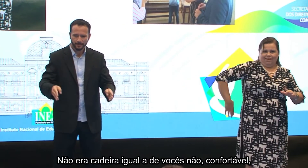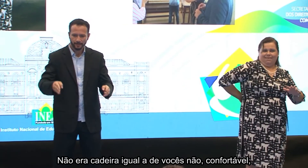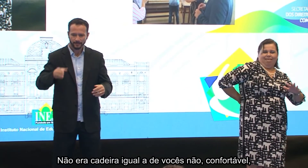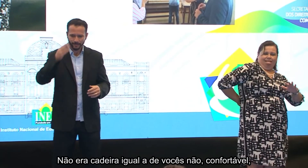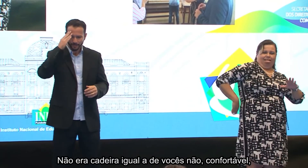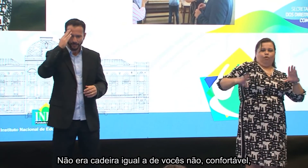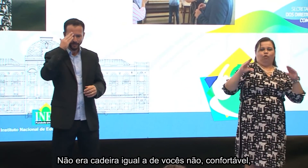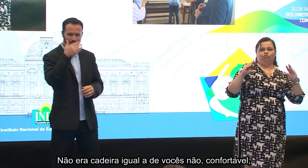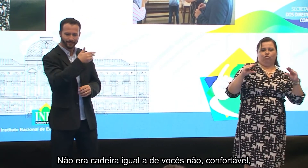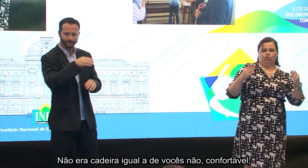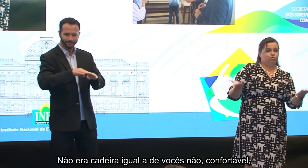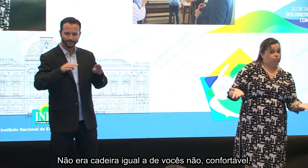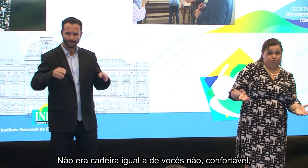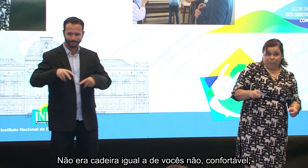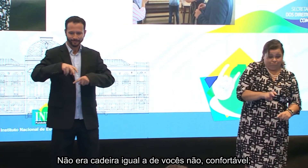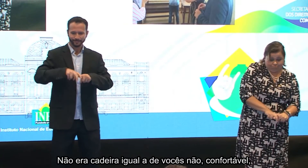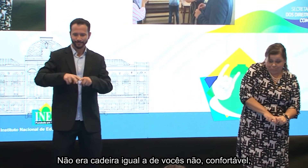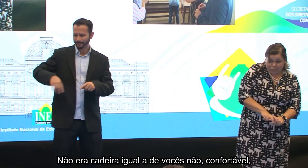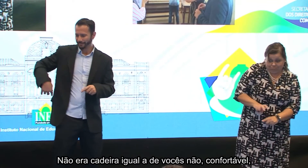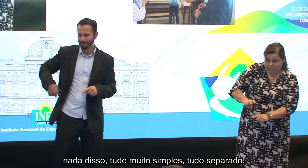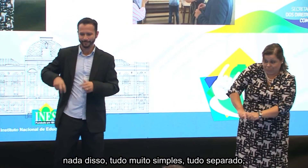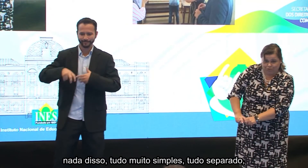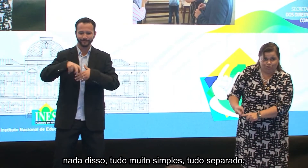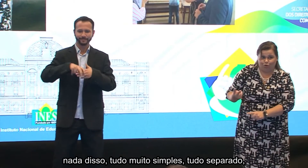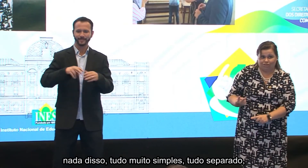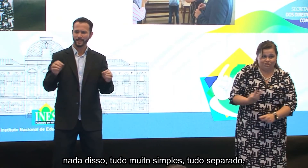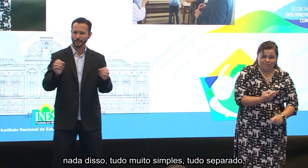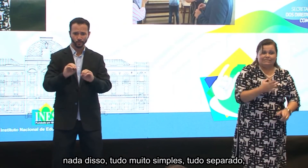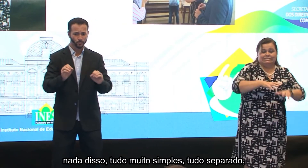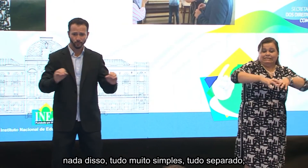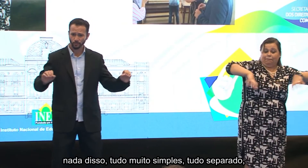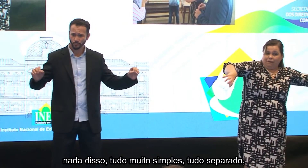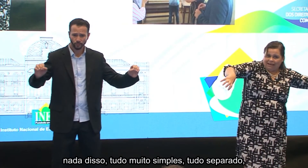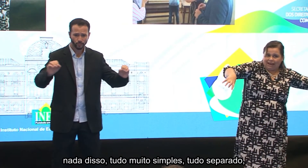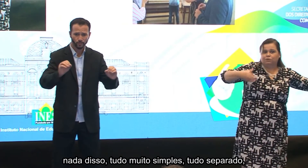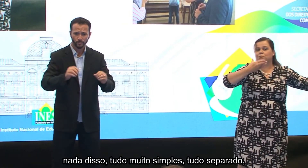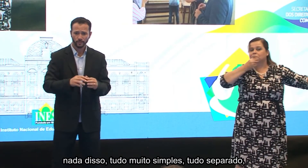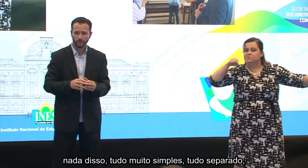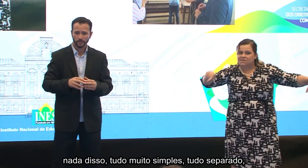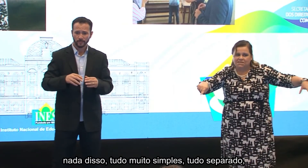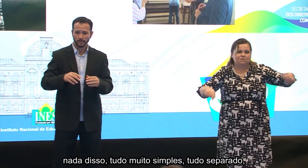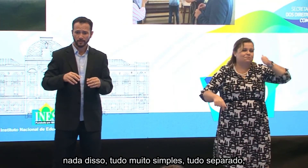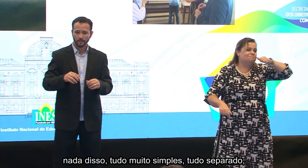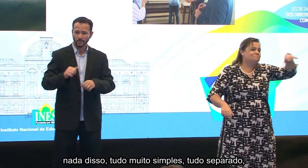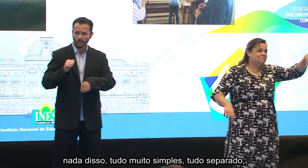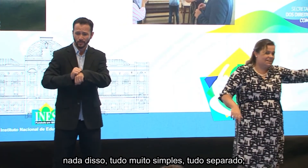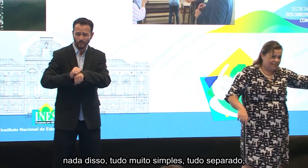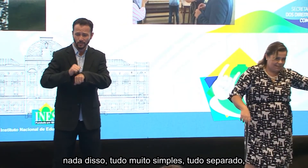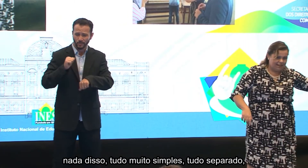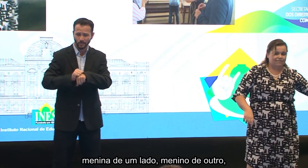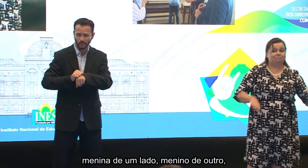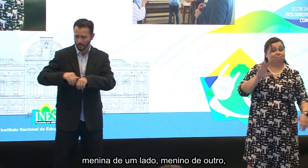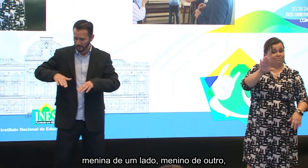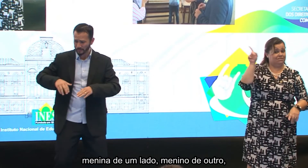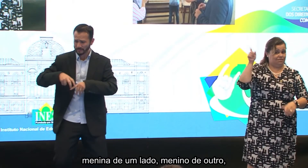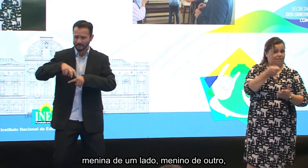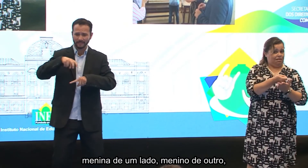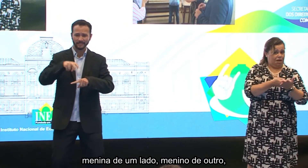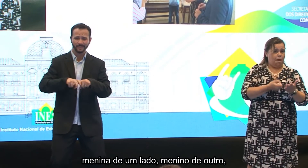cadeira igual a de vocês, não, confortável. Nada disso, tudo muito simples. Tudo separado, menina de um lado, menina do